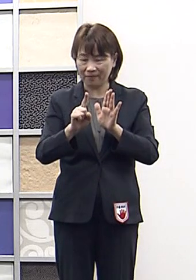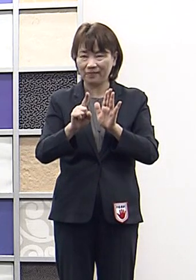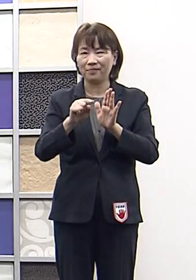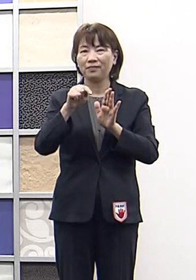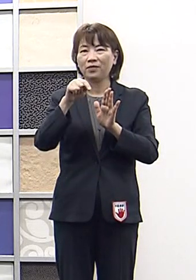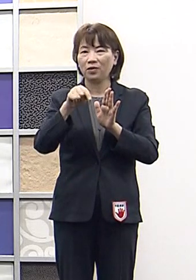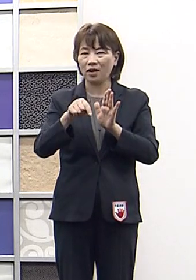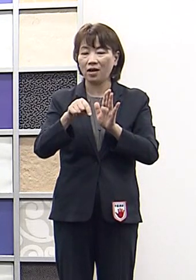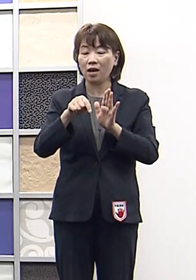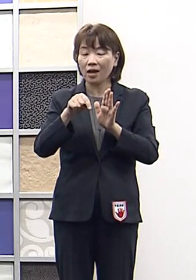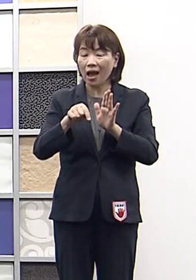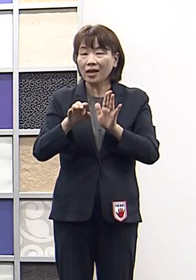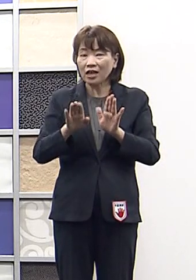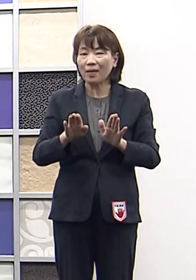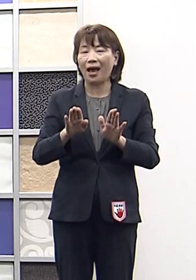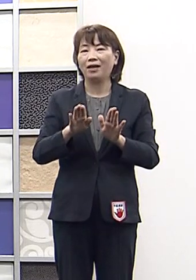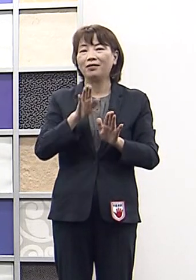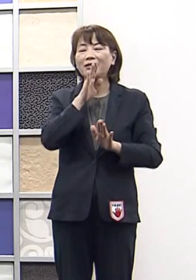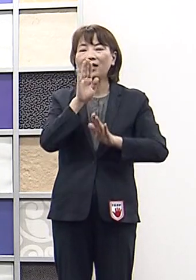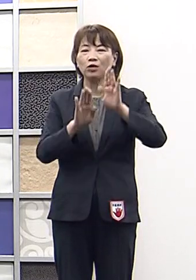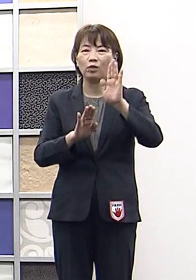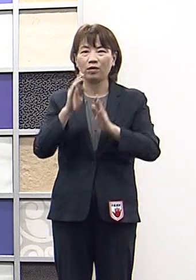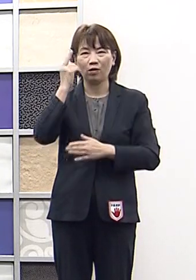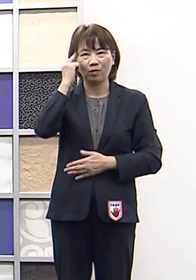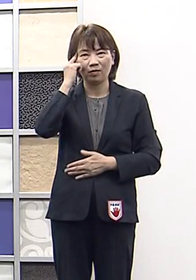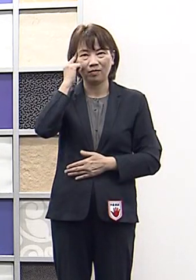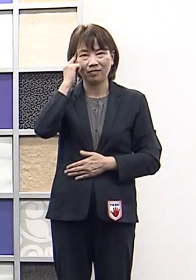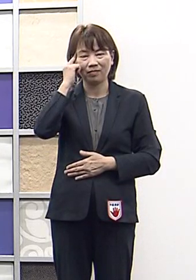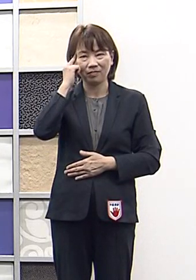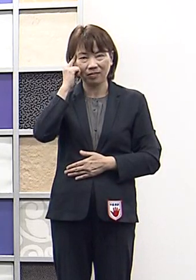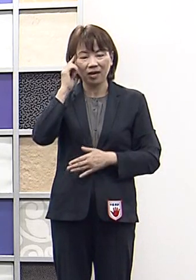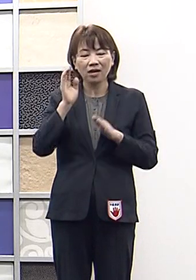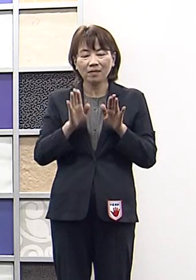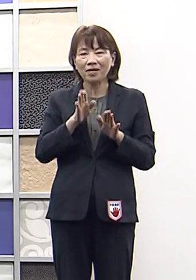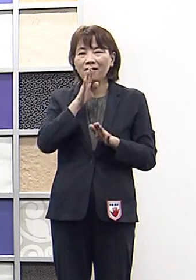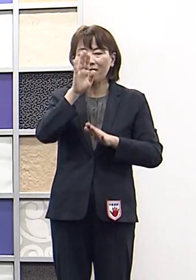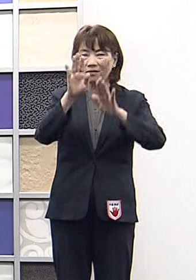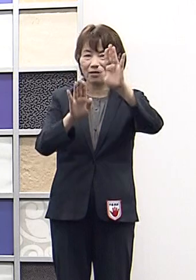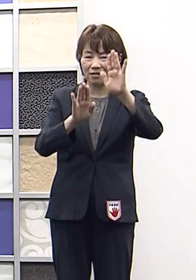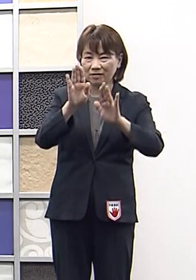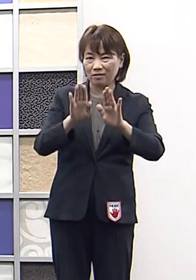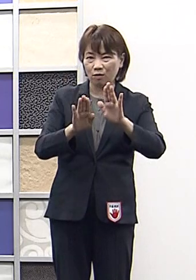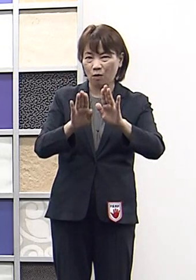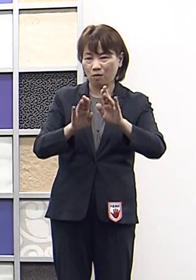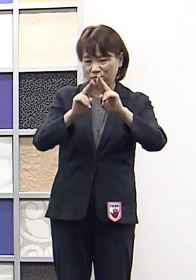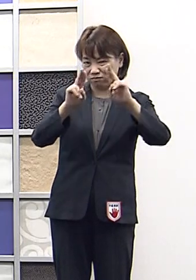それは今の現状ですけれども、まあ、これについてどう評価をしてです、まあ、その、